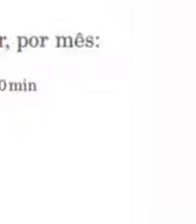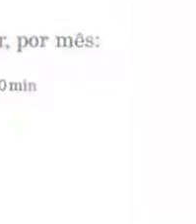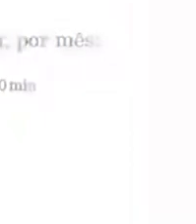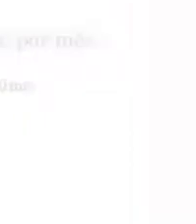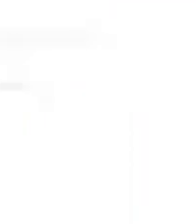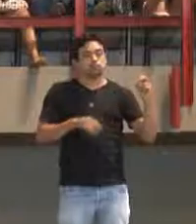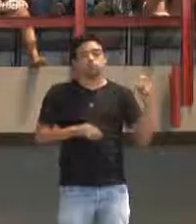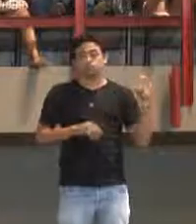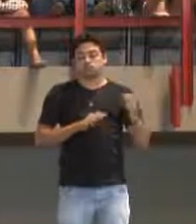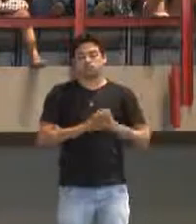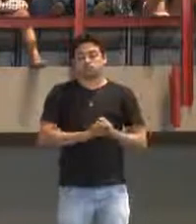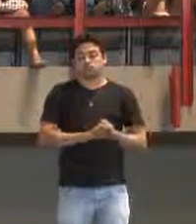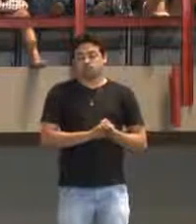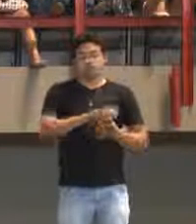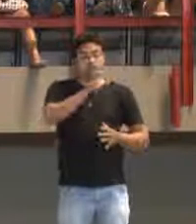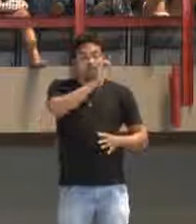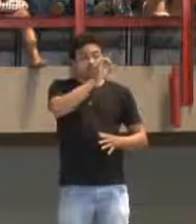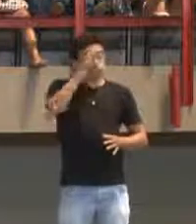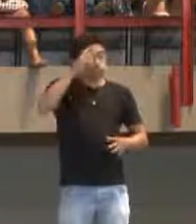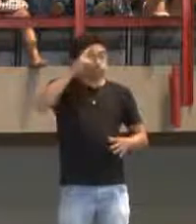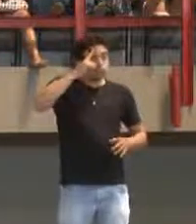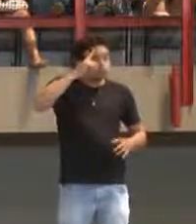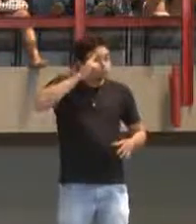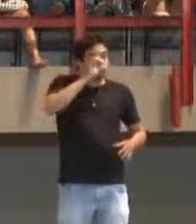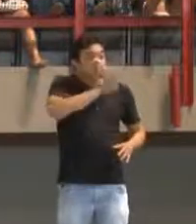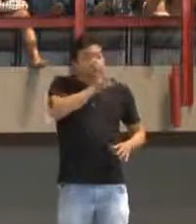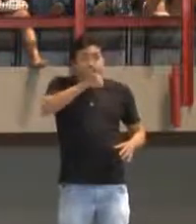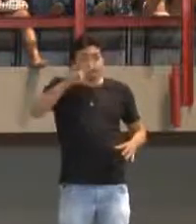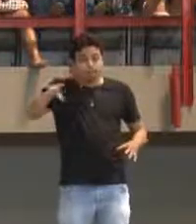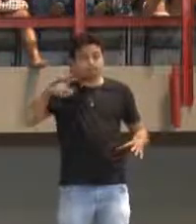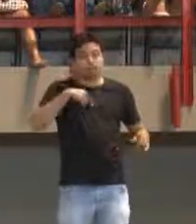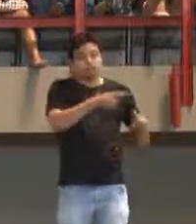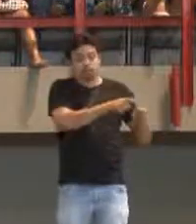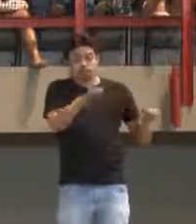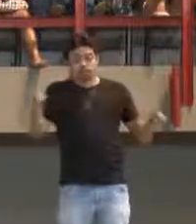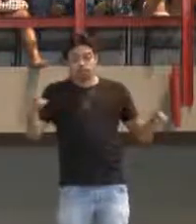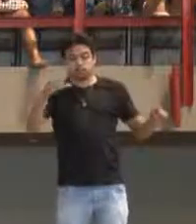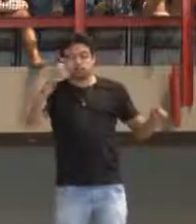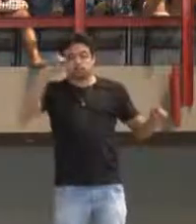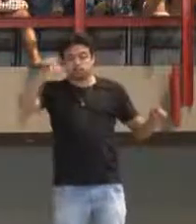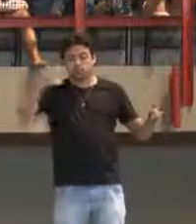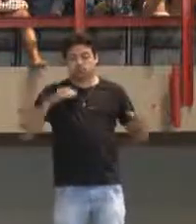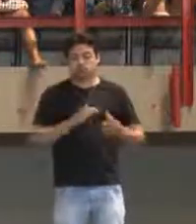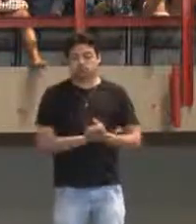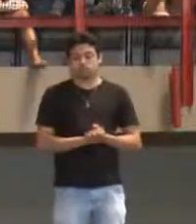cada dia. Que cada dia a ida dele demora 50 minutos.